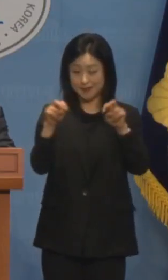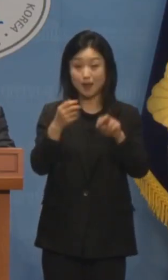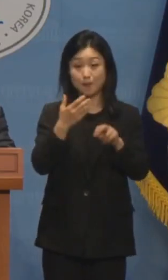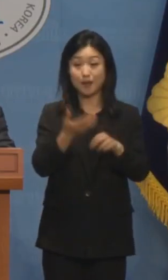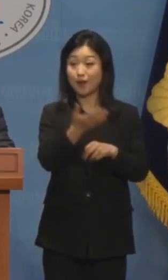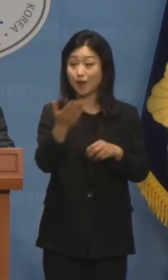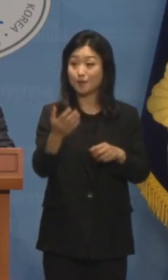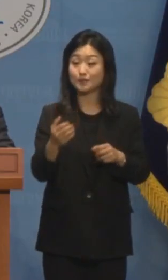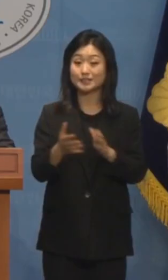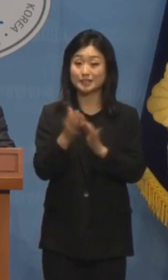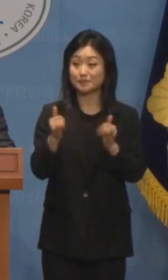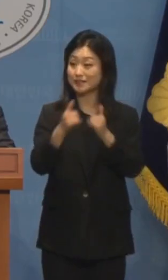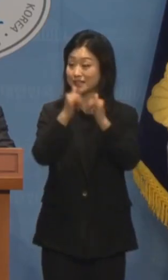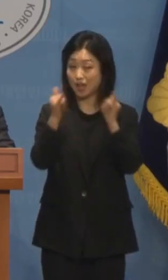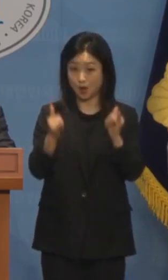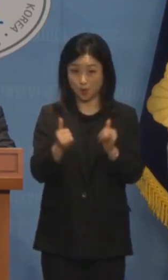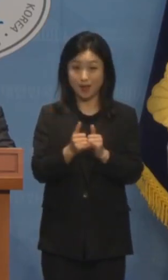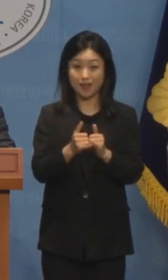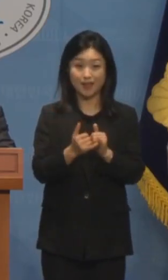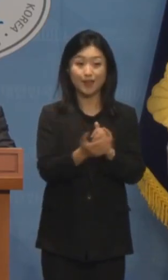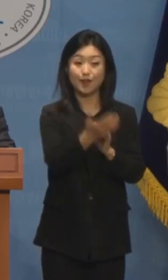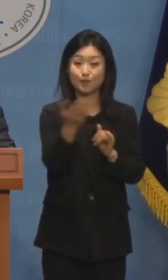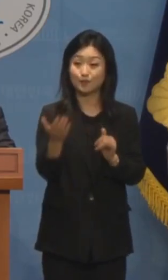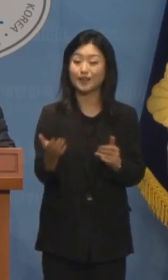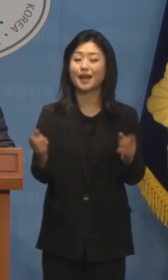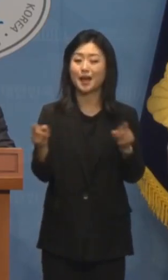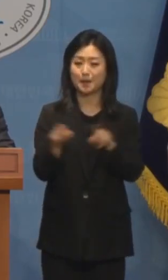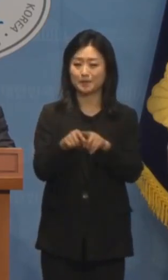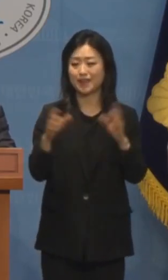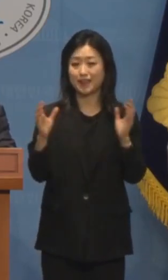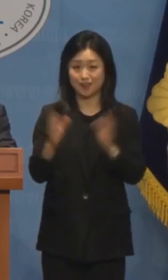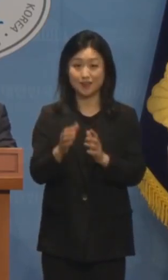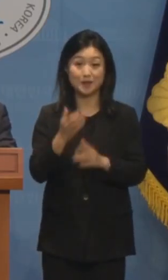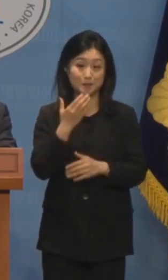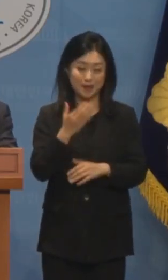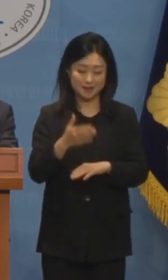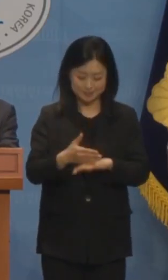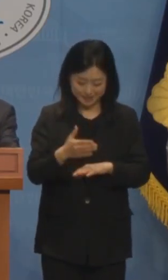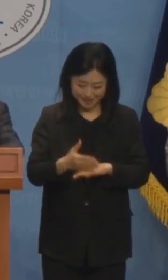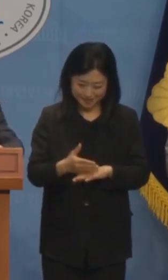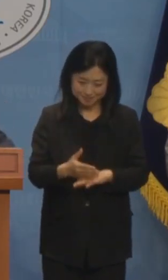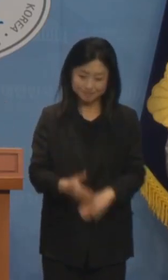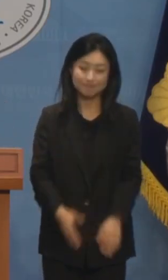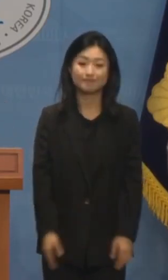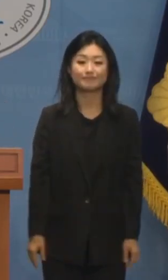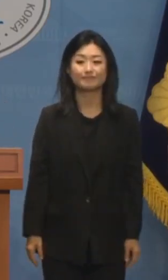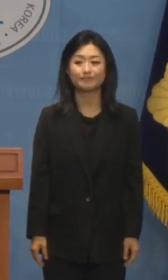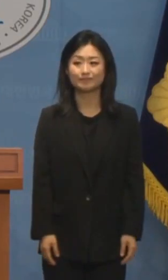함께 시민사회 여러 선생님들과 함께 연대하도록 하겠습니다. 감사합니다.